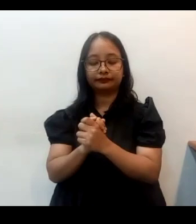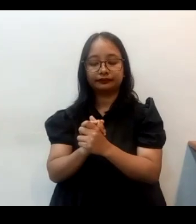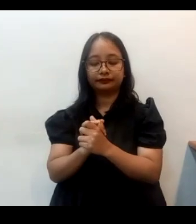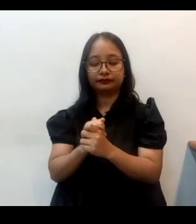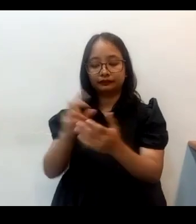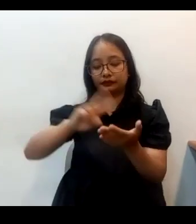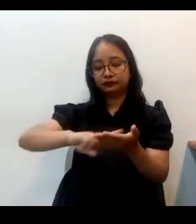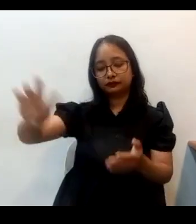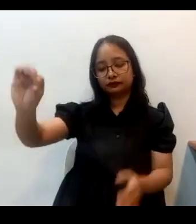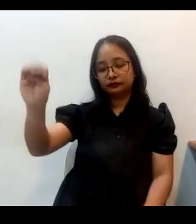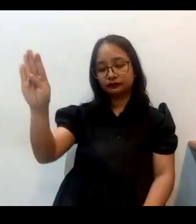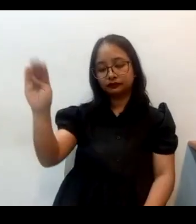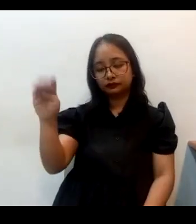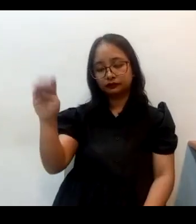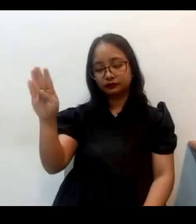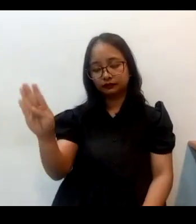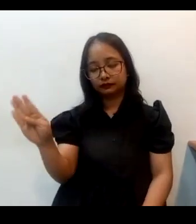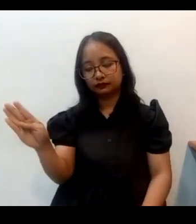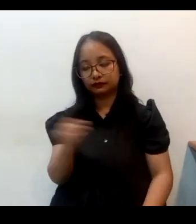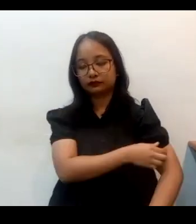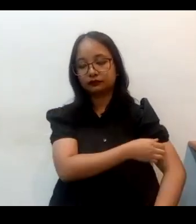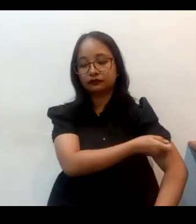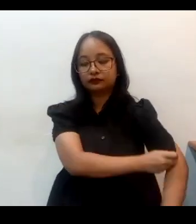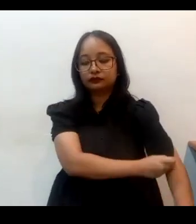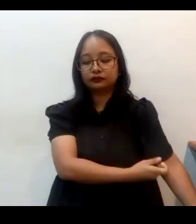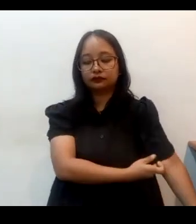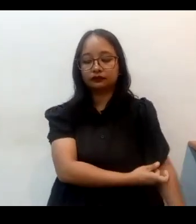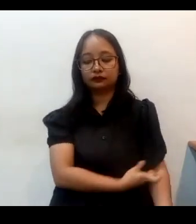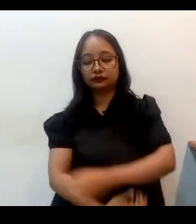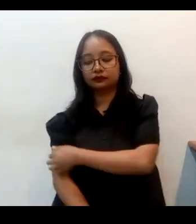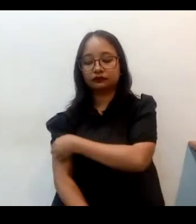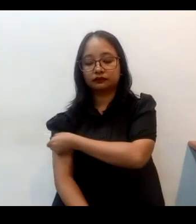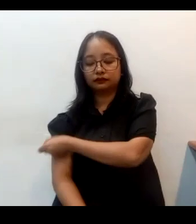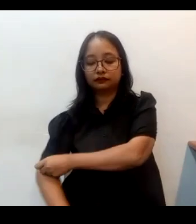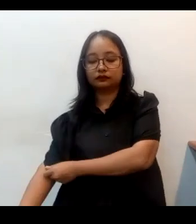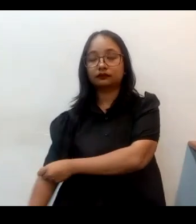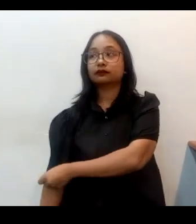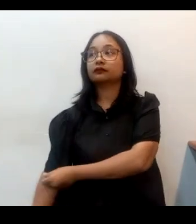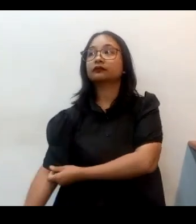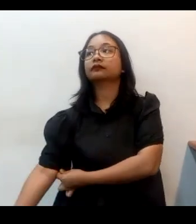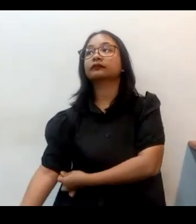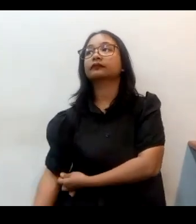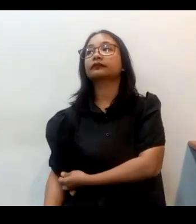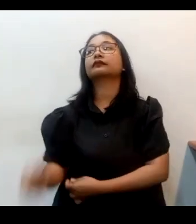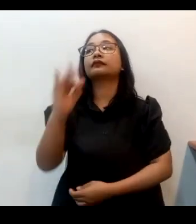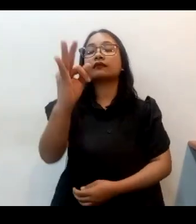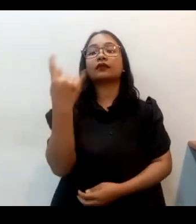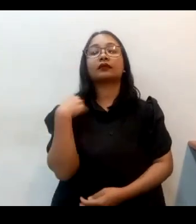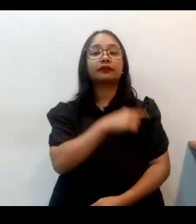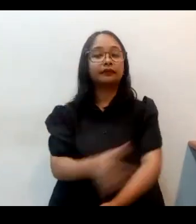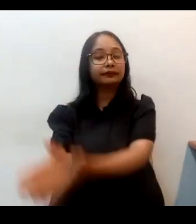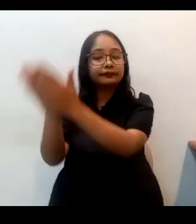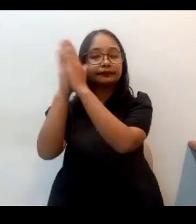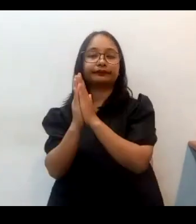we have in Him. And if we ask anything according to His will, this is important. According to His will,